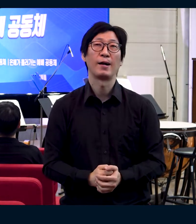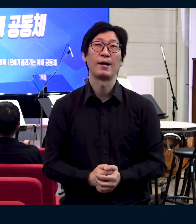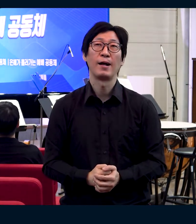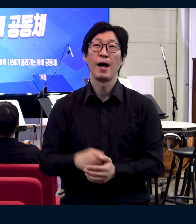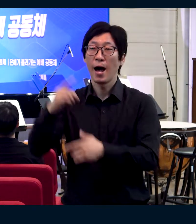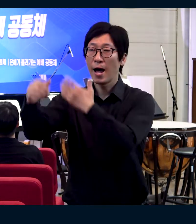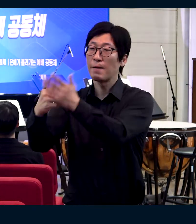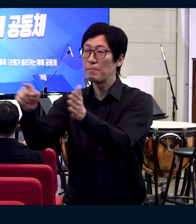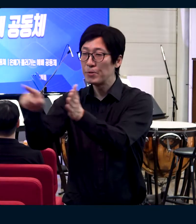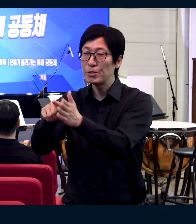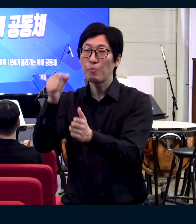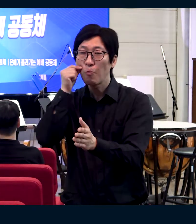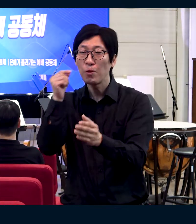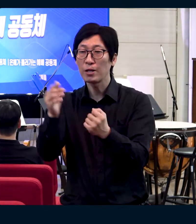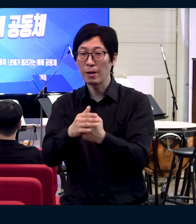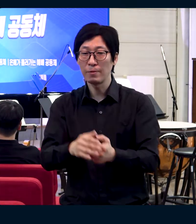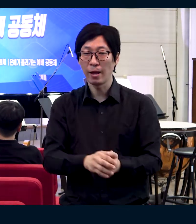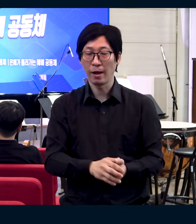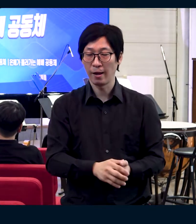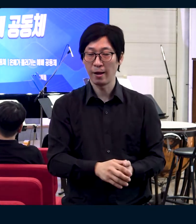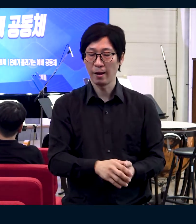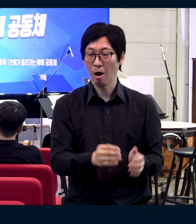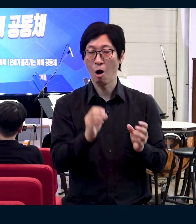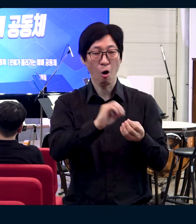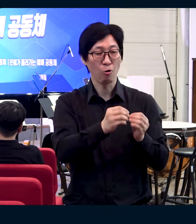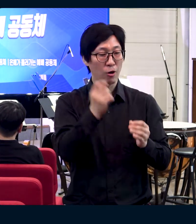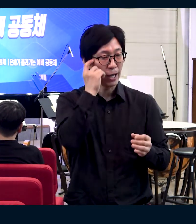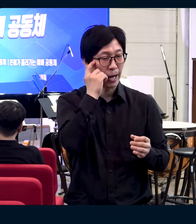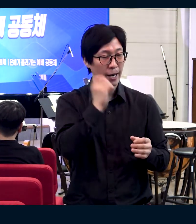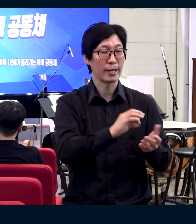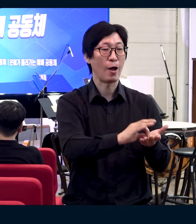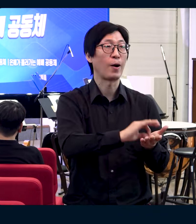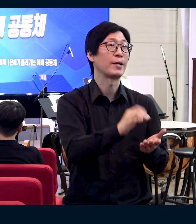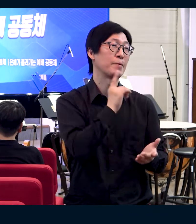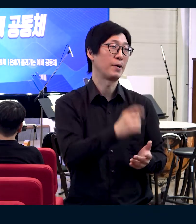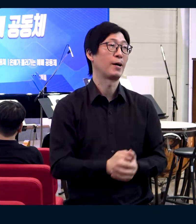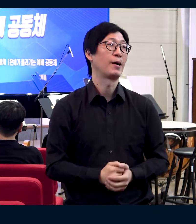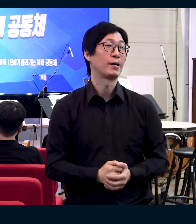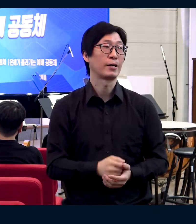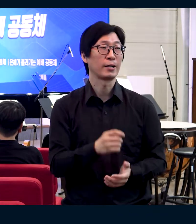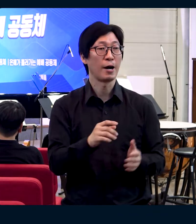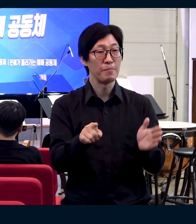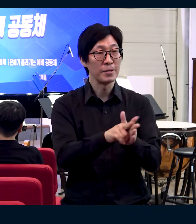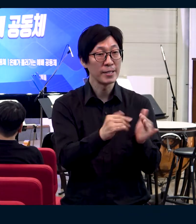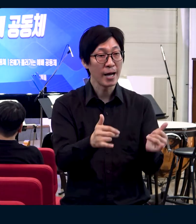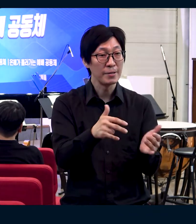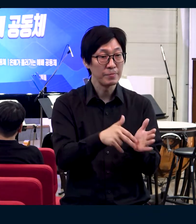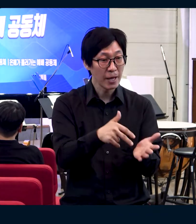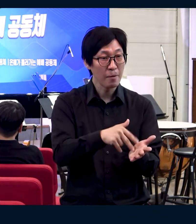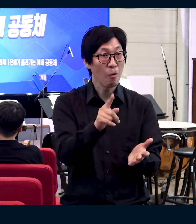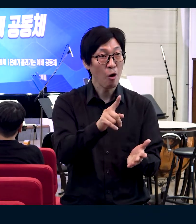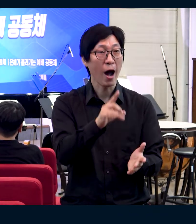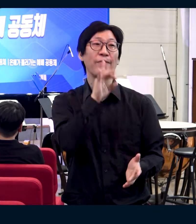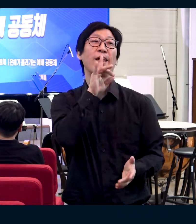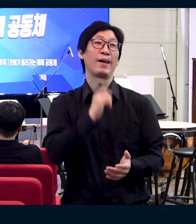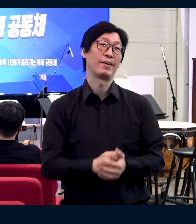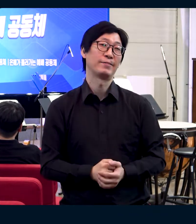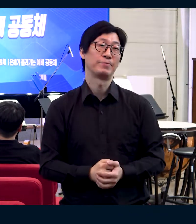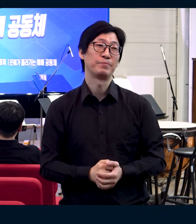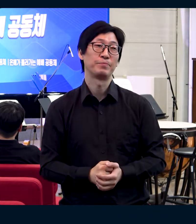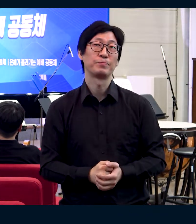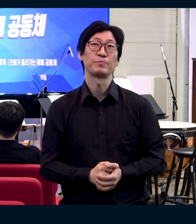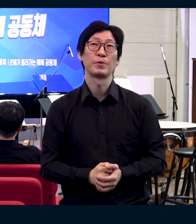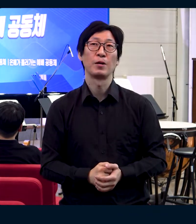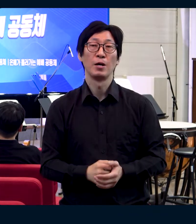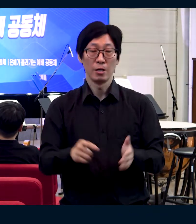하나님을 불신하는 죄를 범하는 것을 의미하기 때문에 이거 절대로 안 되는 거예요. 여러분, 우리가 신앙생활하면서